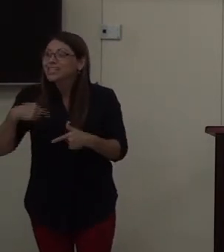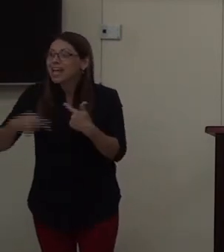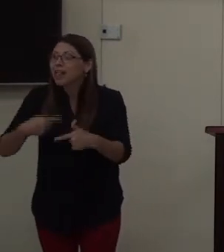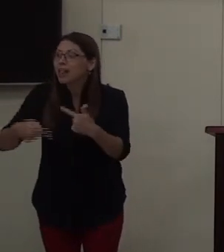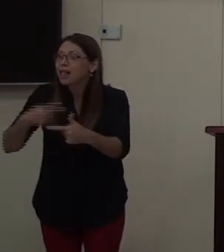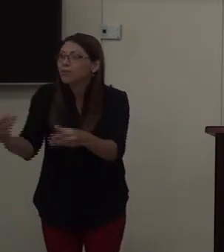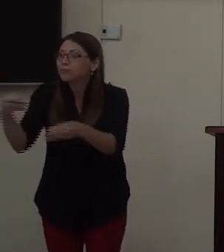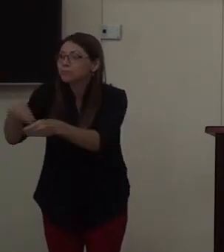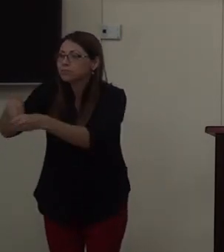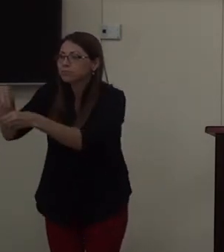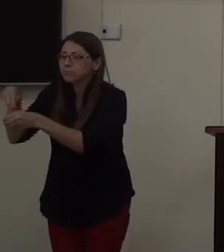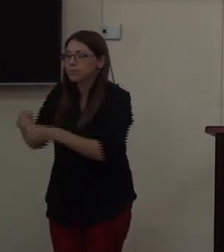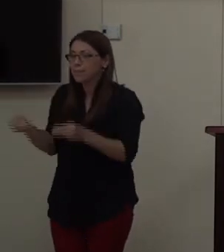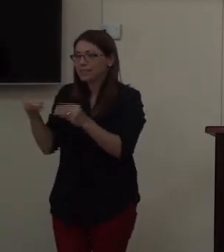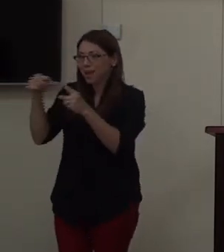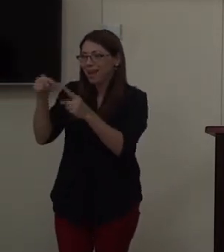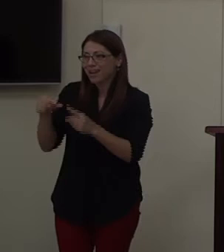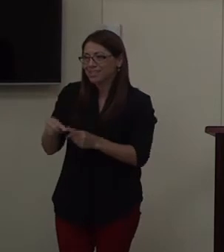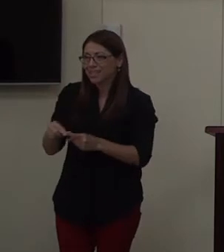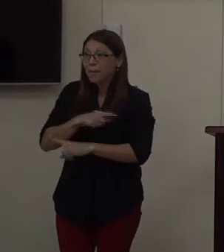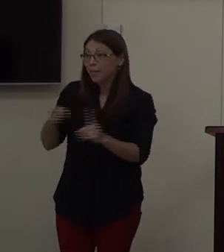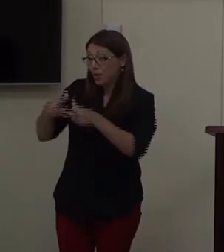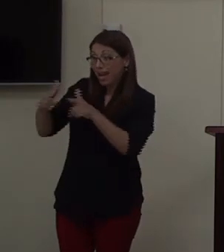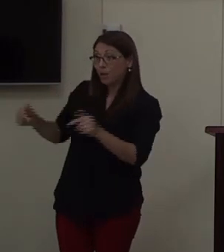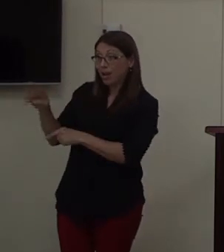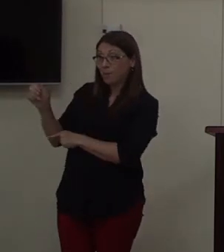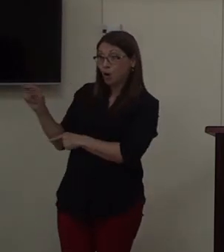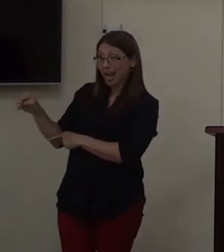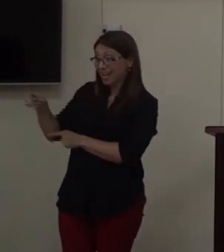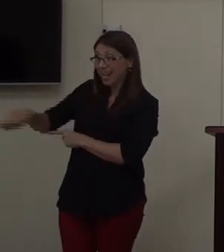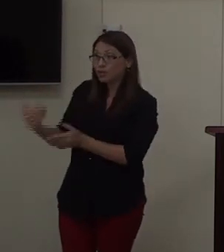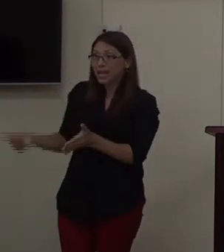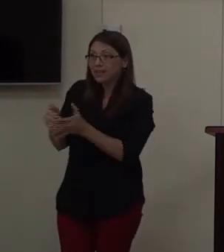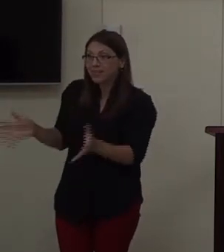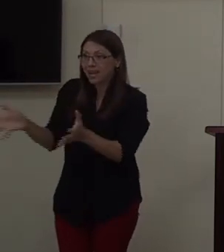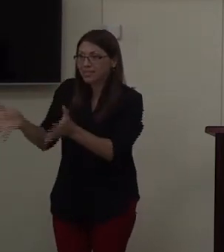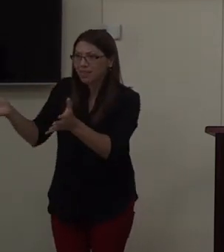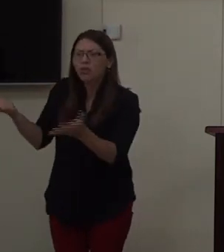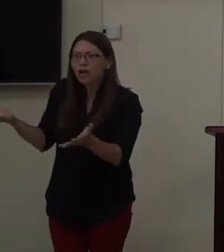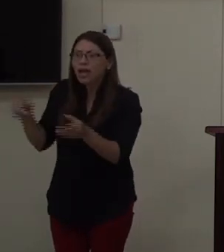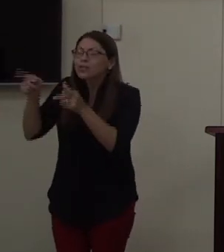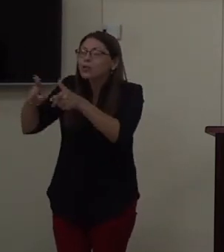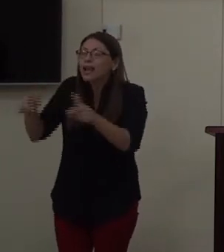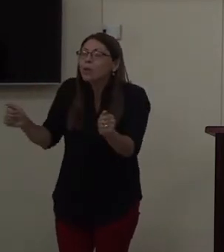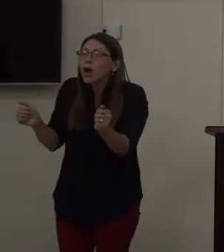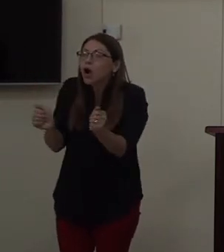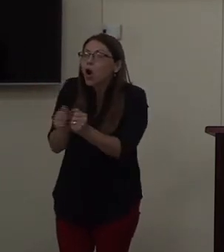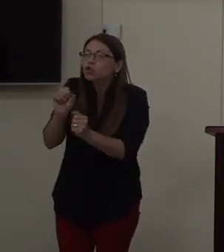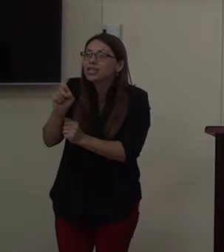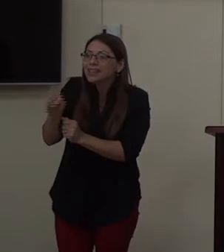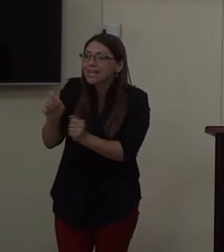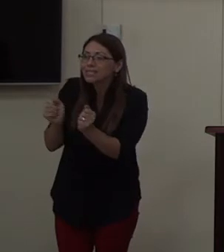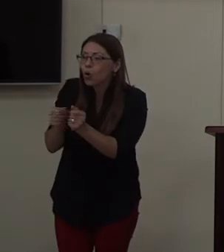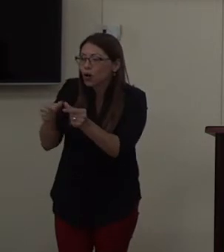palabras. Pero entonces, básicamente, la lengua de Dorán que ellos están revitalizando es una lengua con sintaxis, con